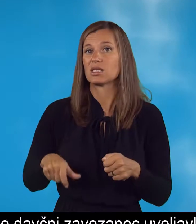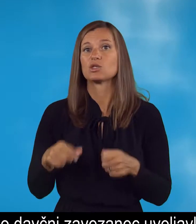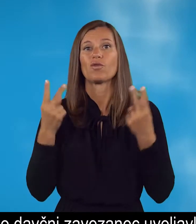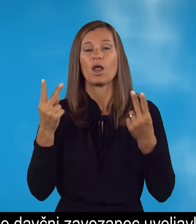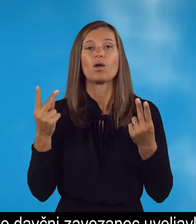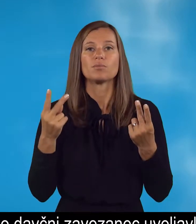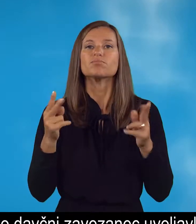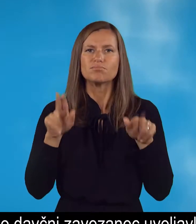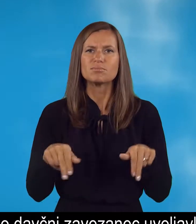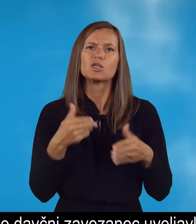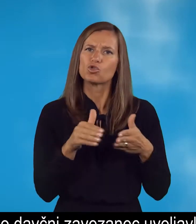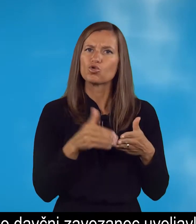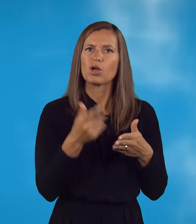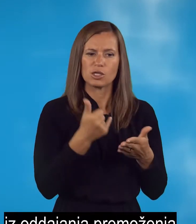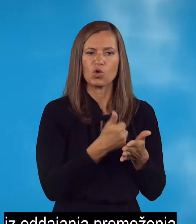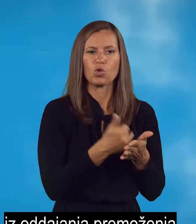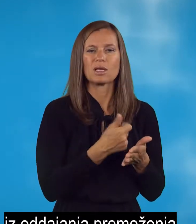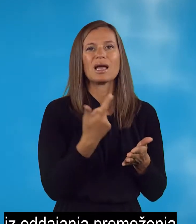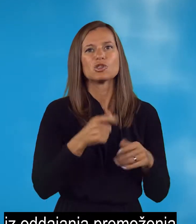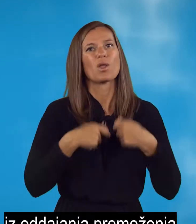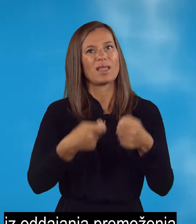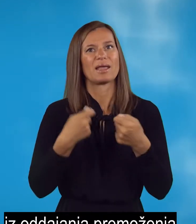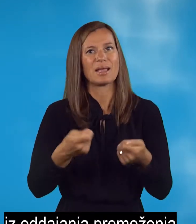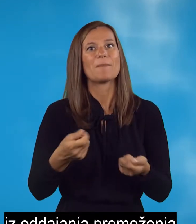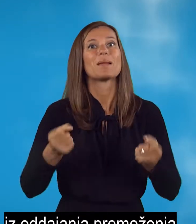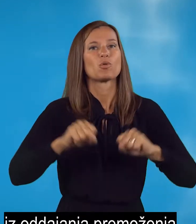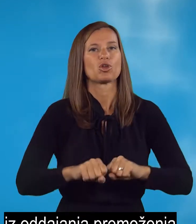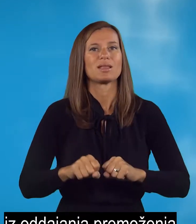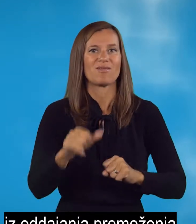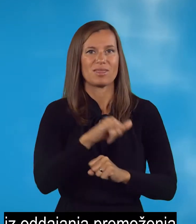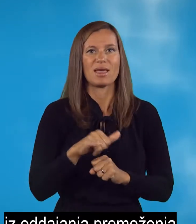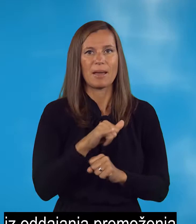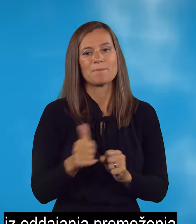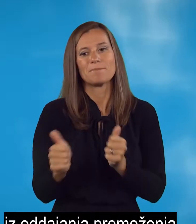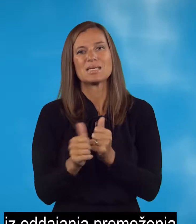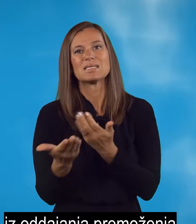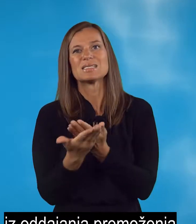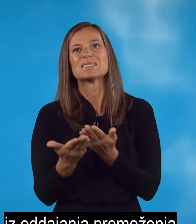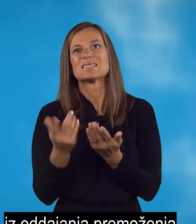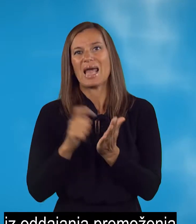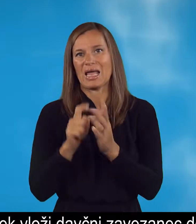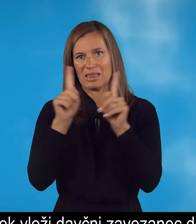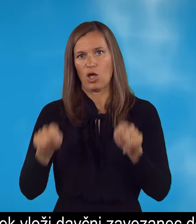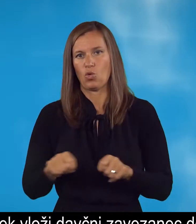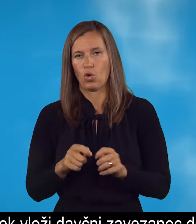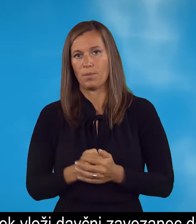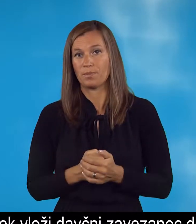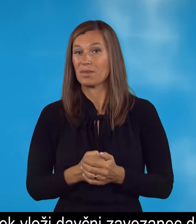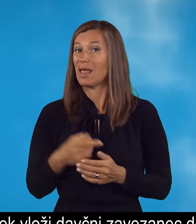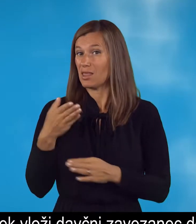dejanske stroške od dohodka iz oddajanja premoženja v najem z zahtevkom. Zahtevek vloži davčni zavezanec